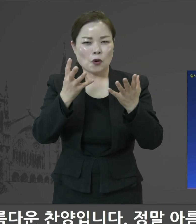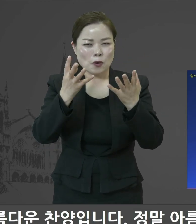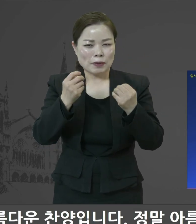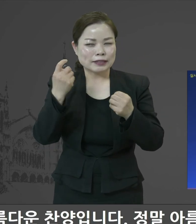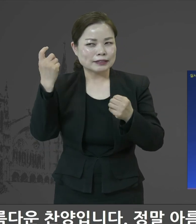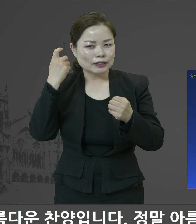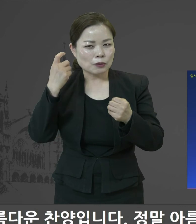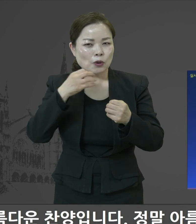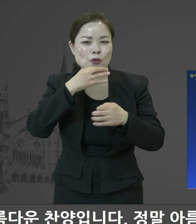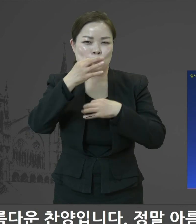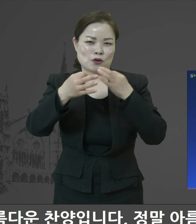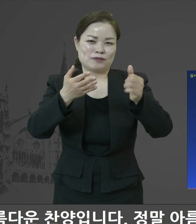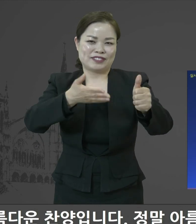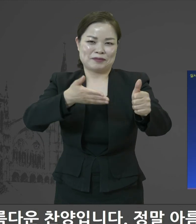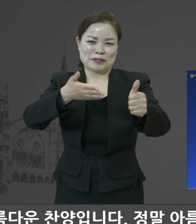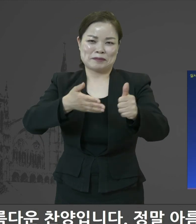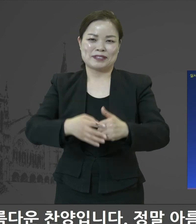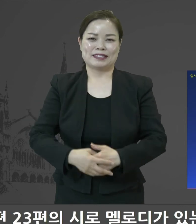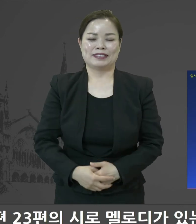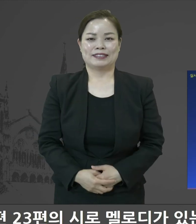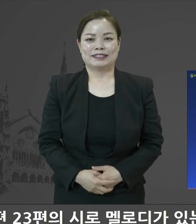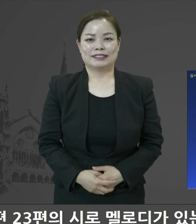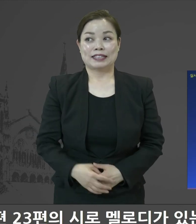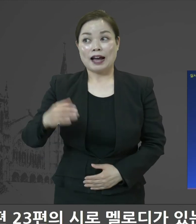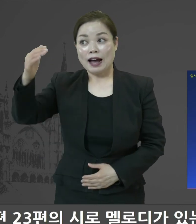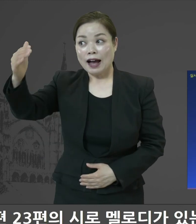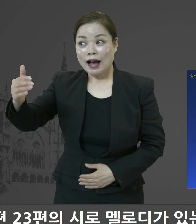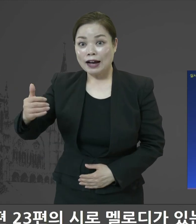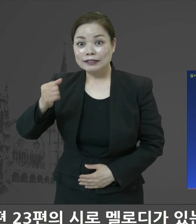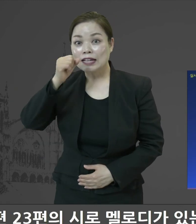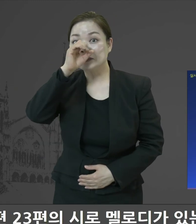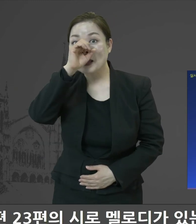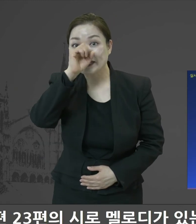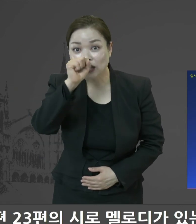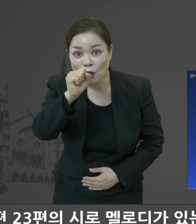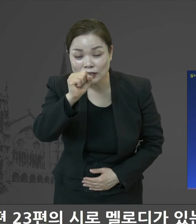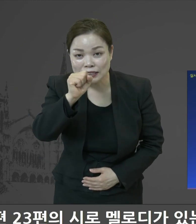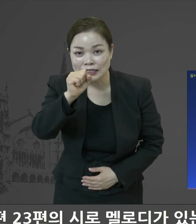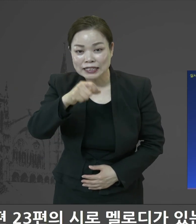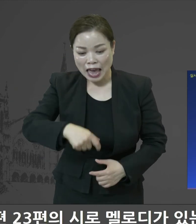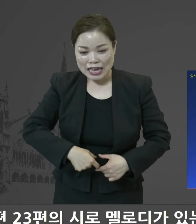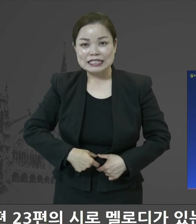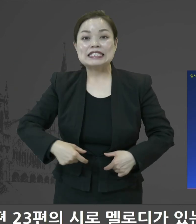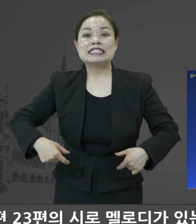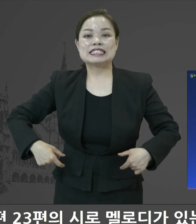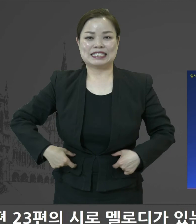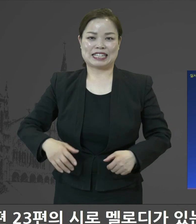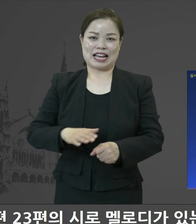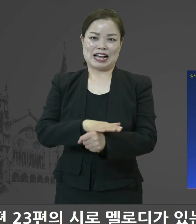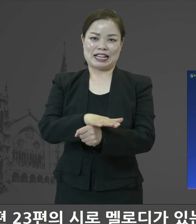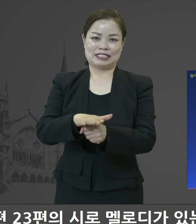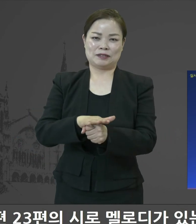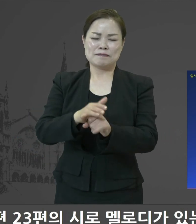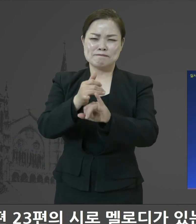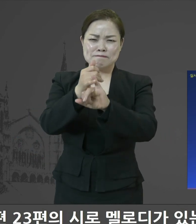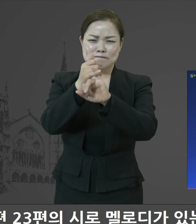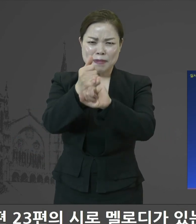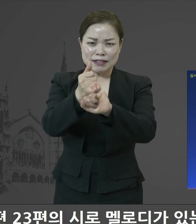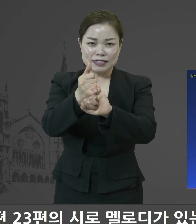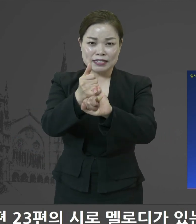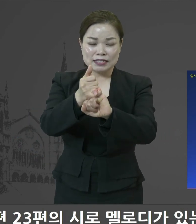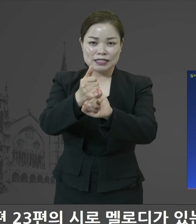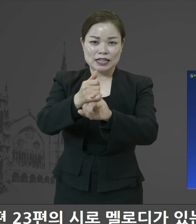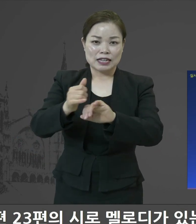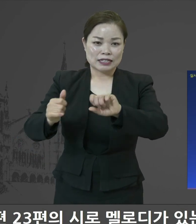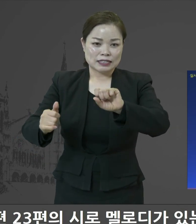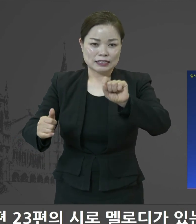불러보시고 들어보시기를 축복합니다. 하나님의 선하심과 인자하심이 반드시 다윗을